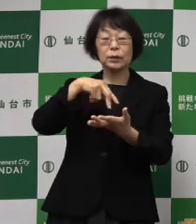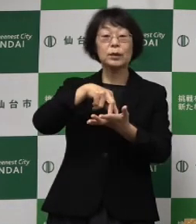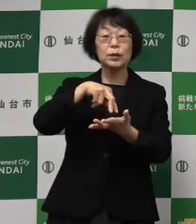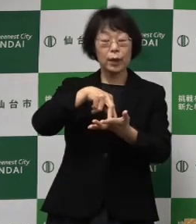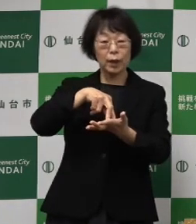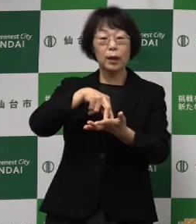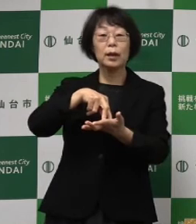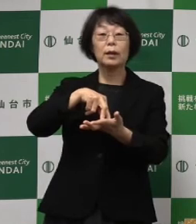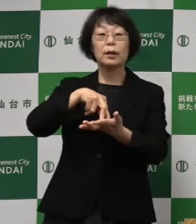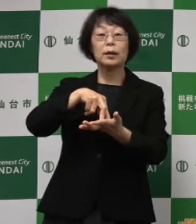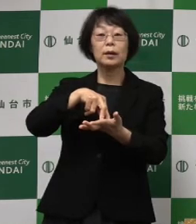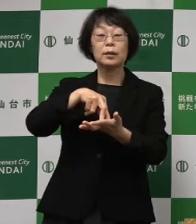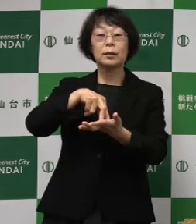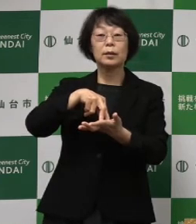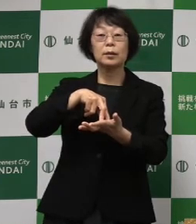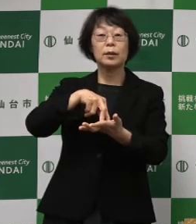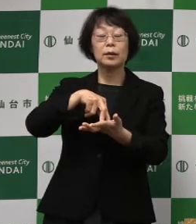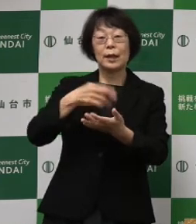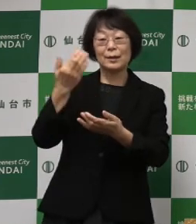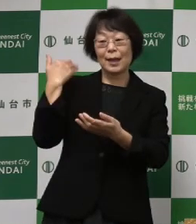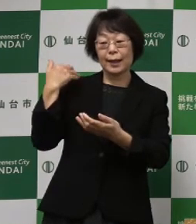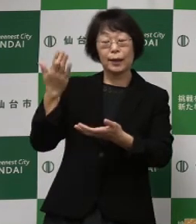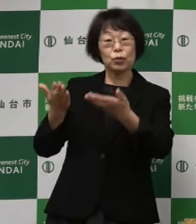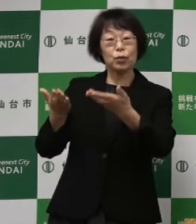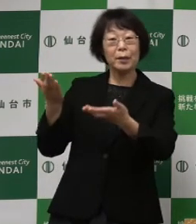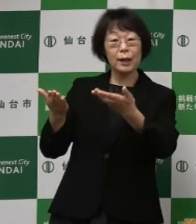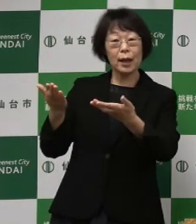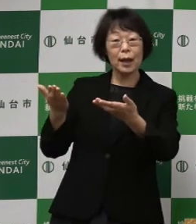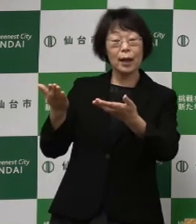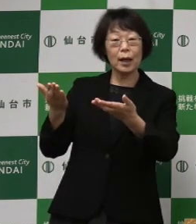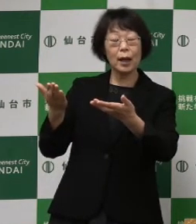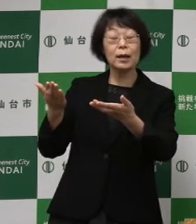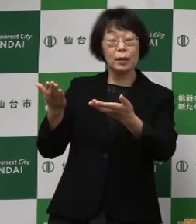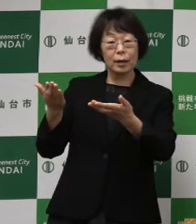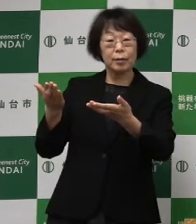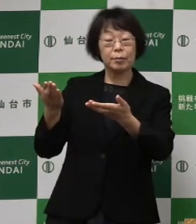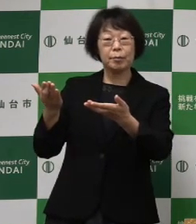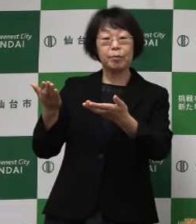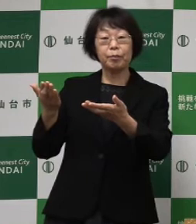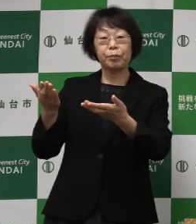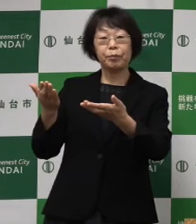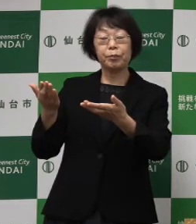てはですね、前回と比べまして大幅に